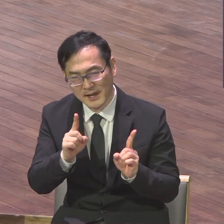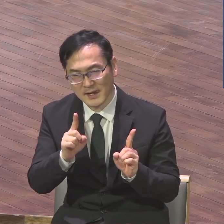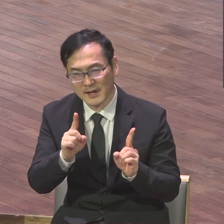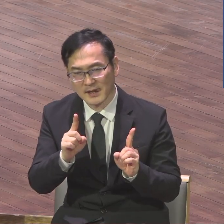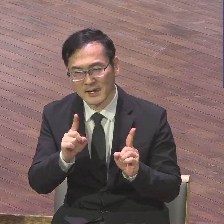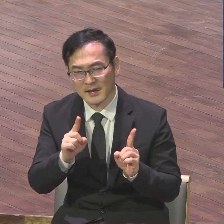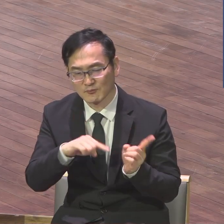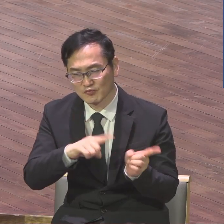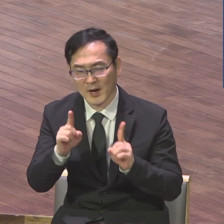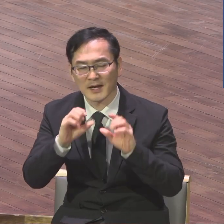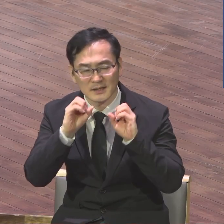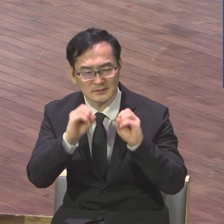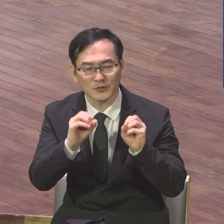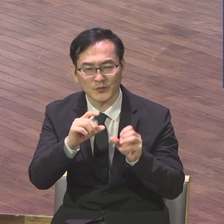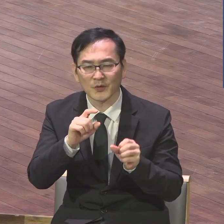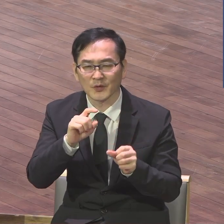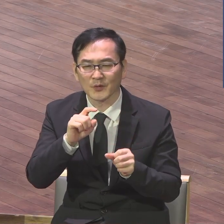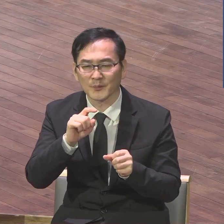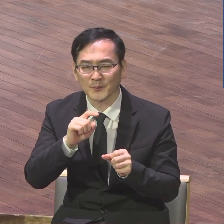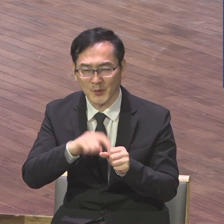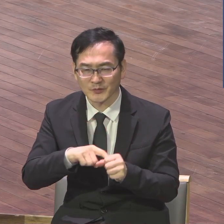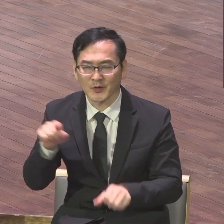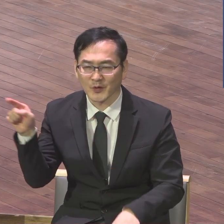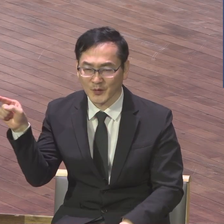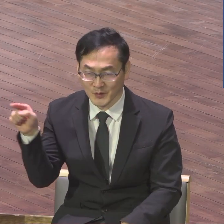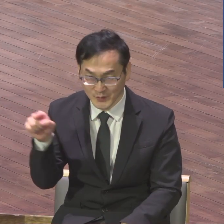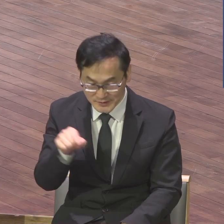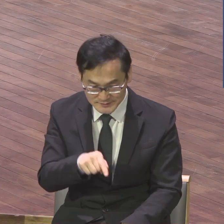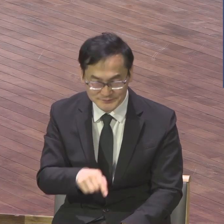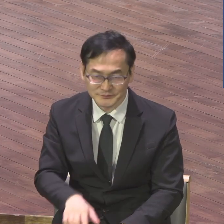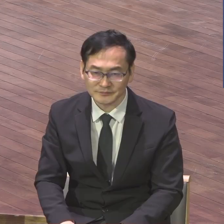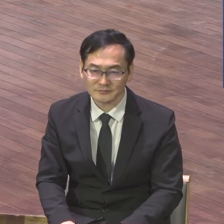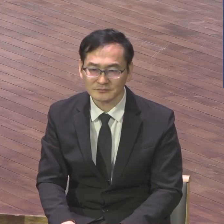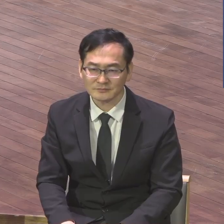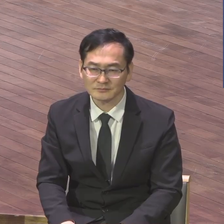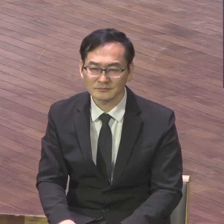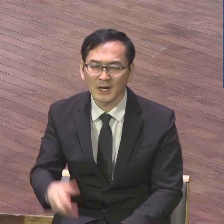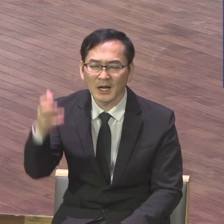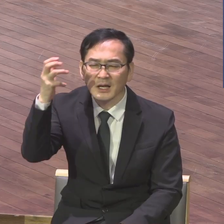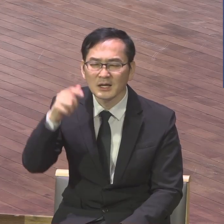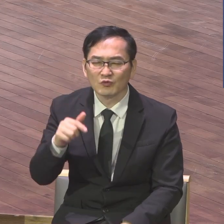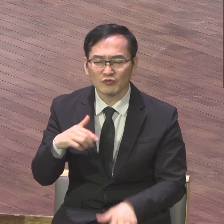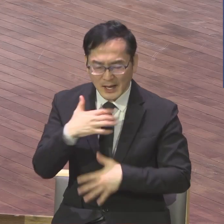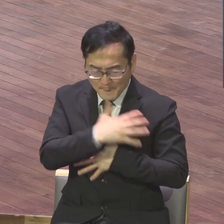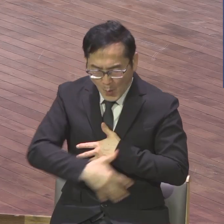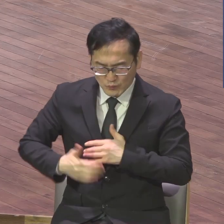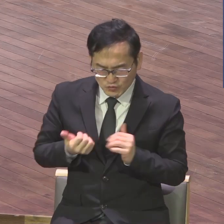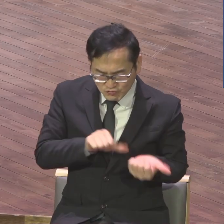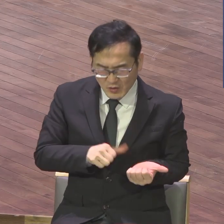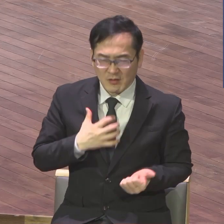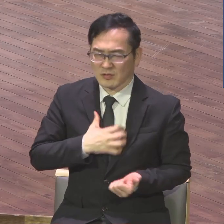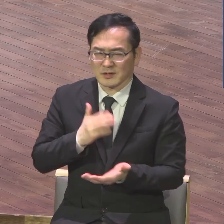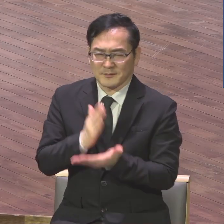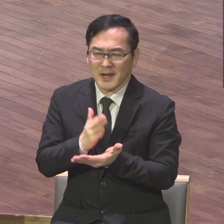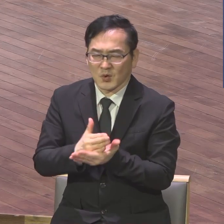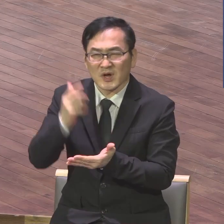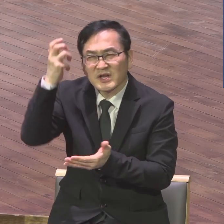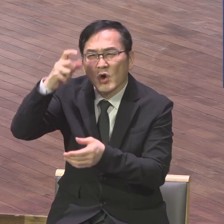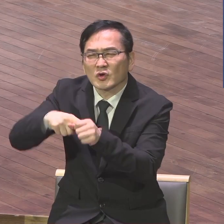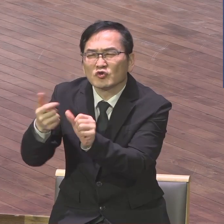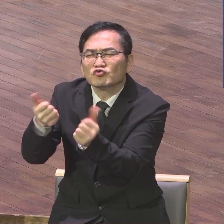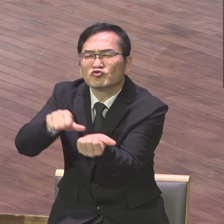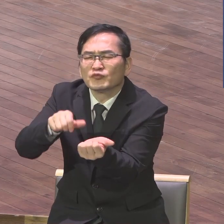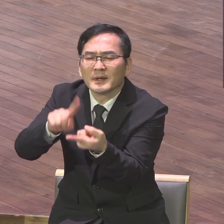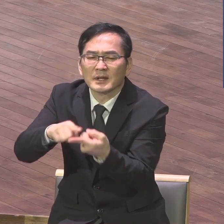육신의 죽음을 가지고 걱정할 것이 아니라 영적 죽음에 대해서 걱정하라는 말씀이에요. 진짜